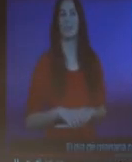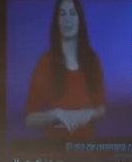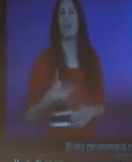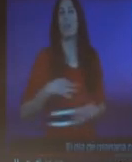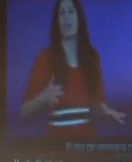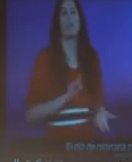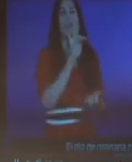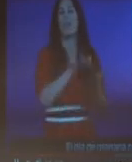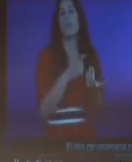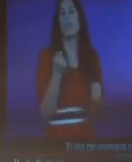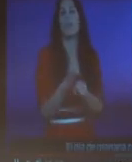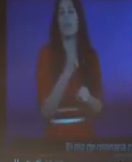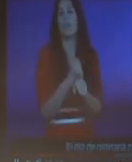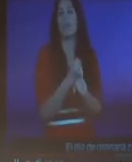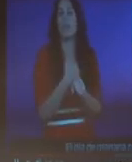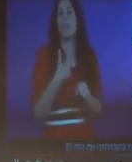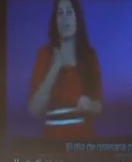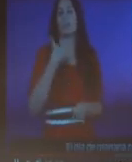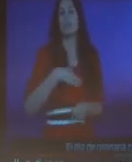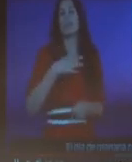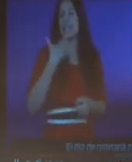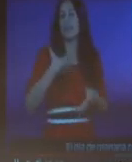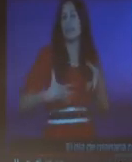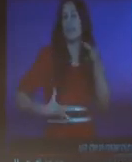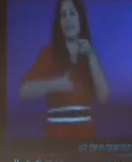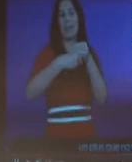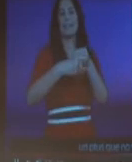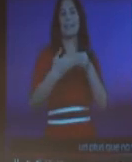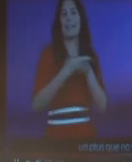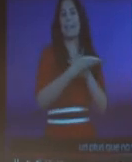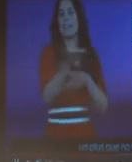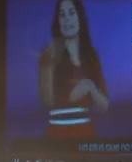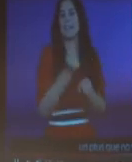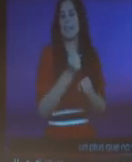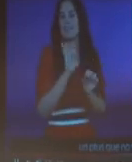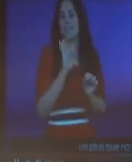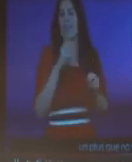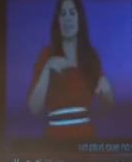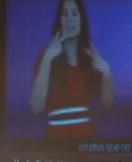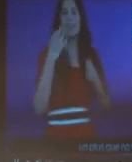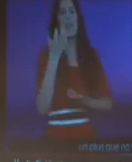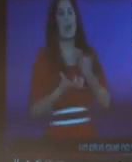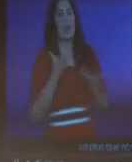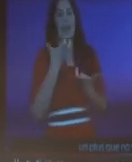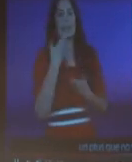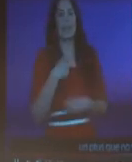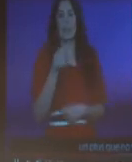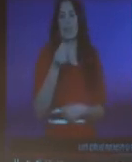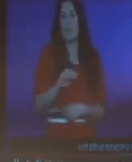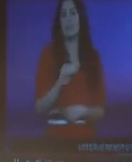cuando comiencen a trabajar pues tendrán probablemente un plus que no tiene el resto de personas que trabajen en